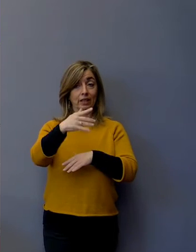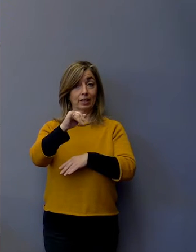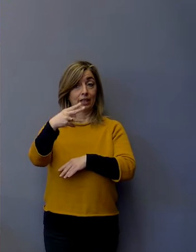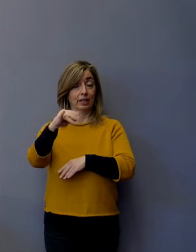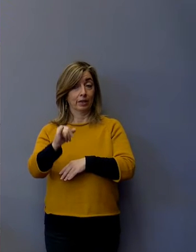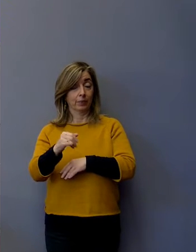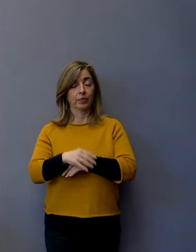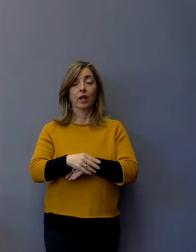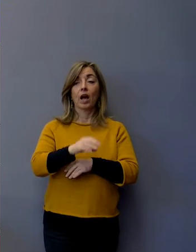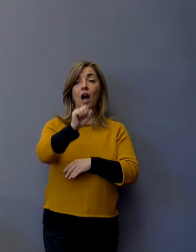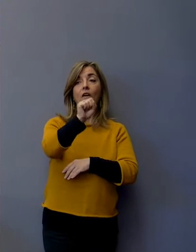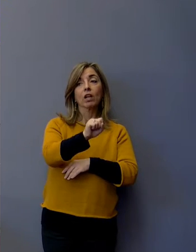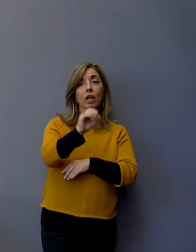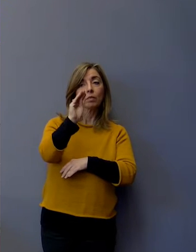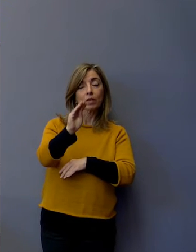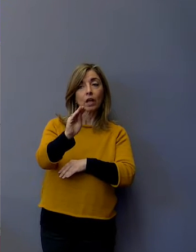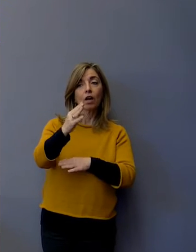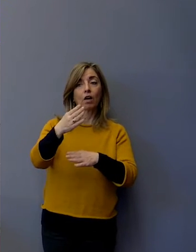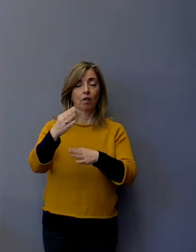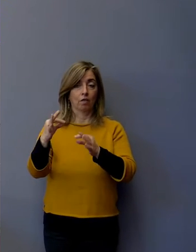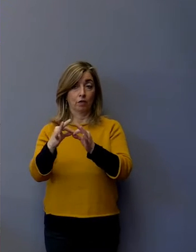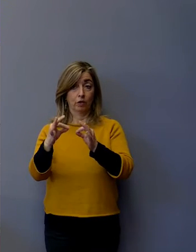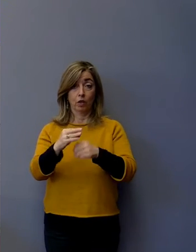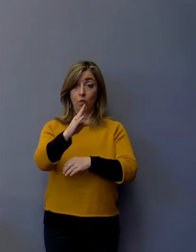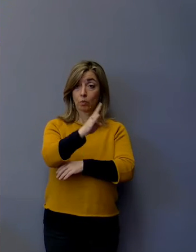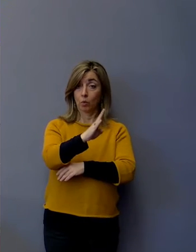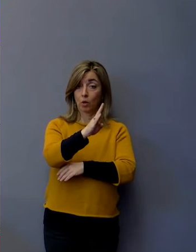volevo consigliera bruccoleri